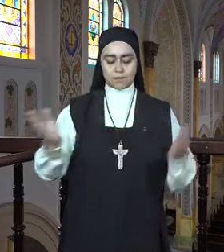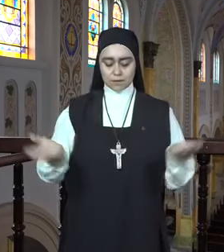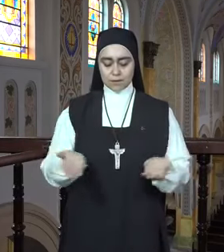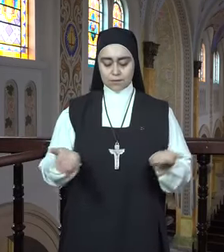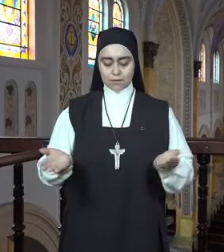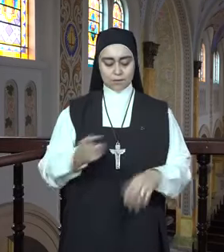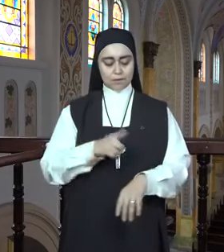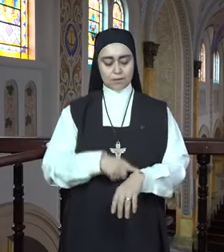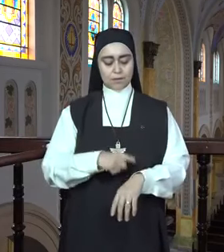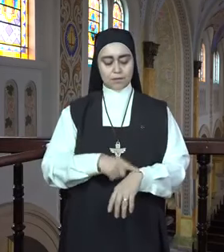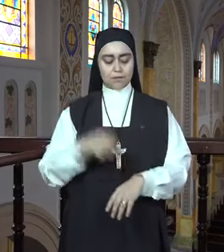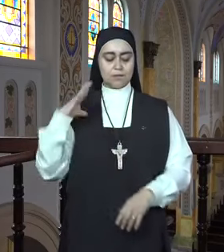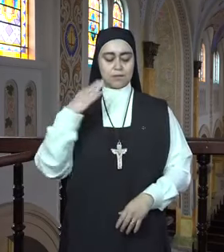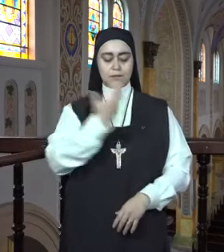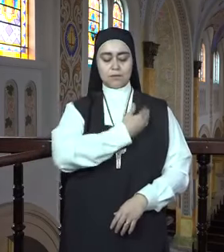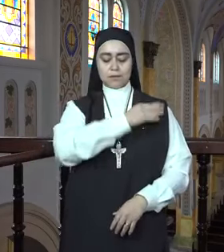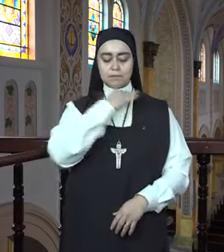agora e na hora de nossa morte. Amém.